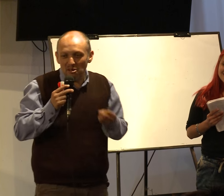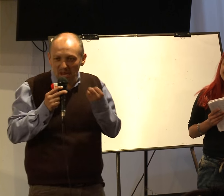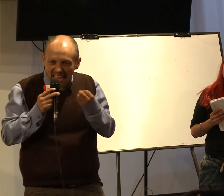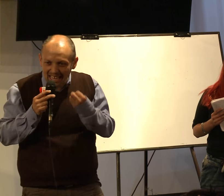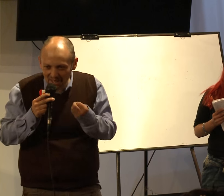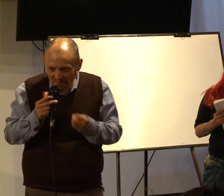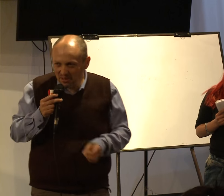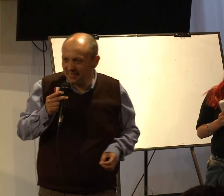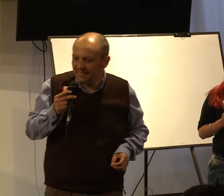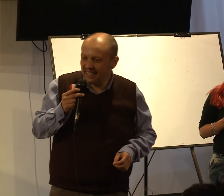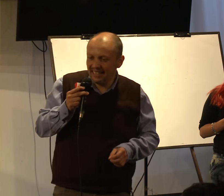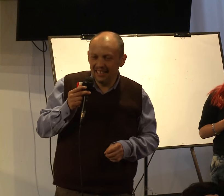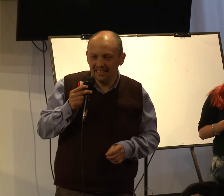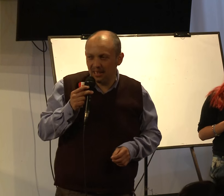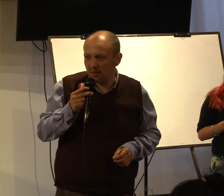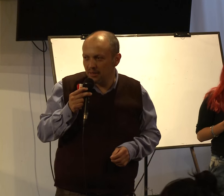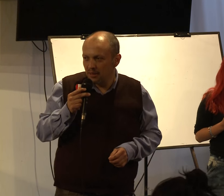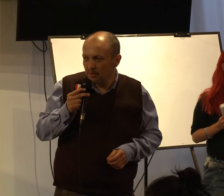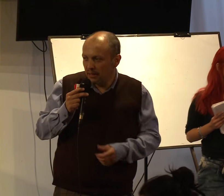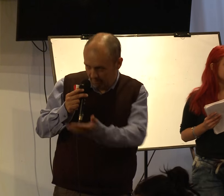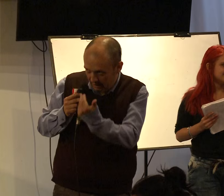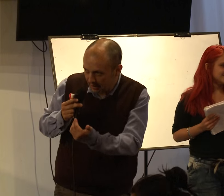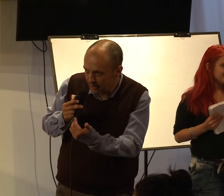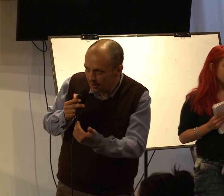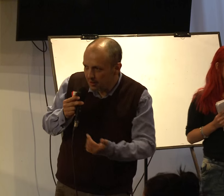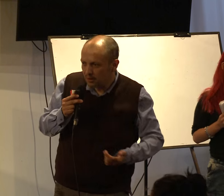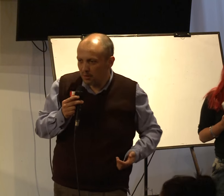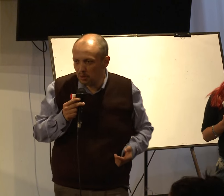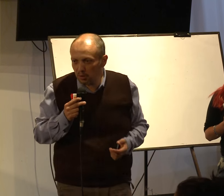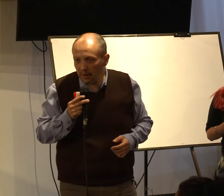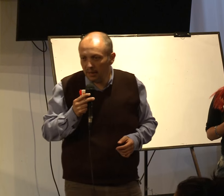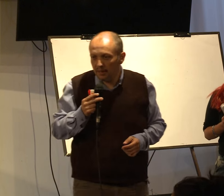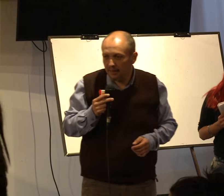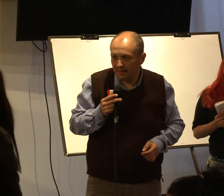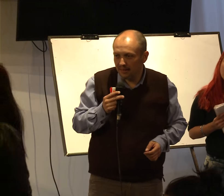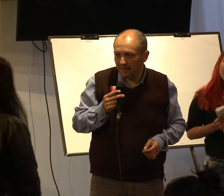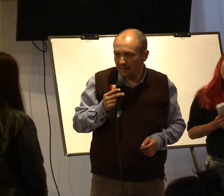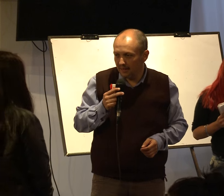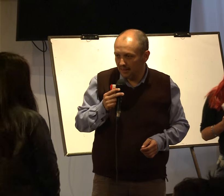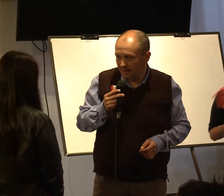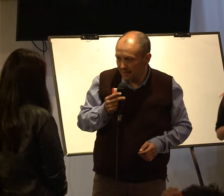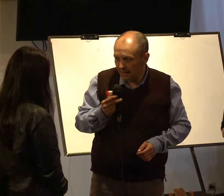Para mayor realismo de ven. ¿Cómo es tu nombre?